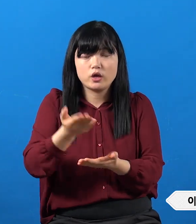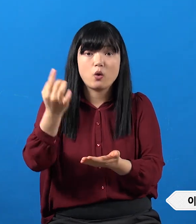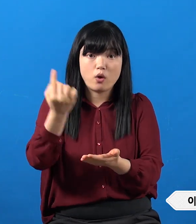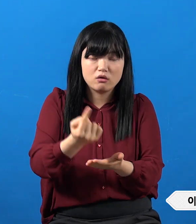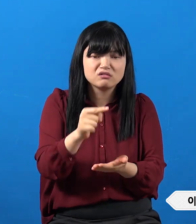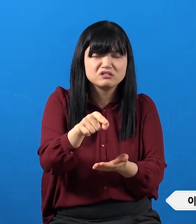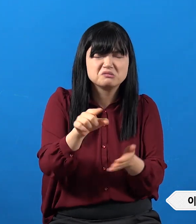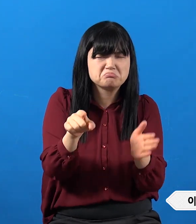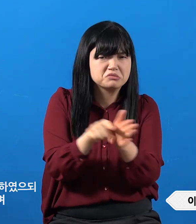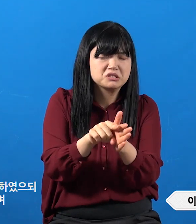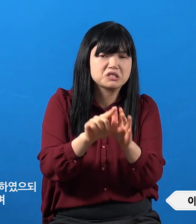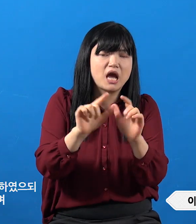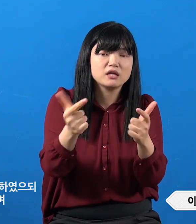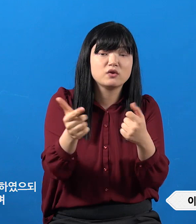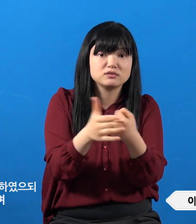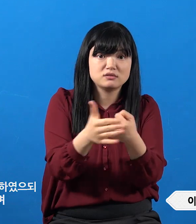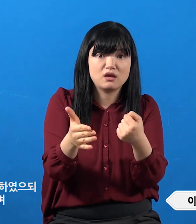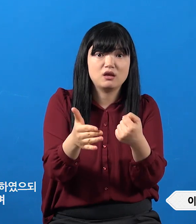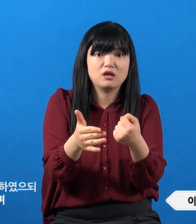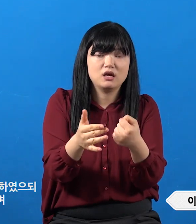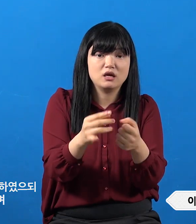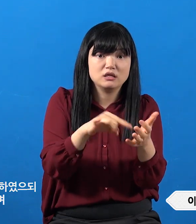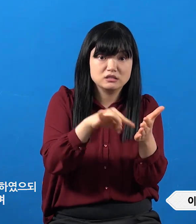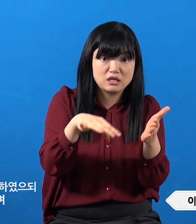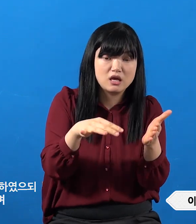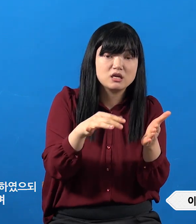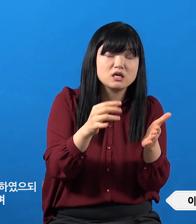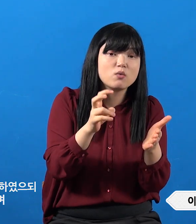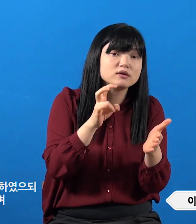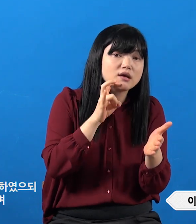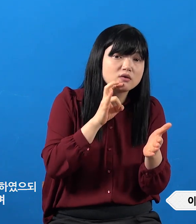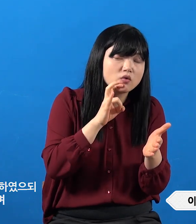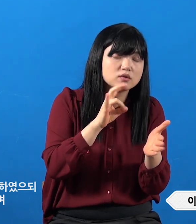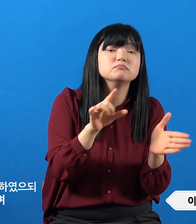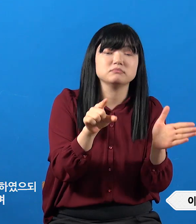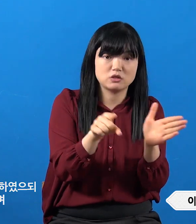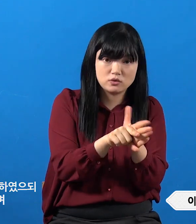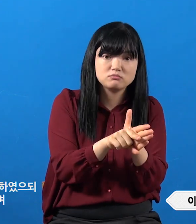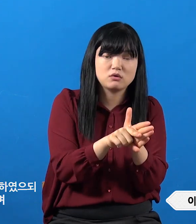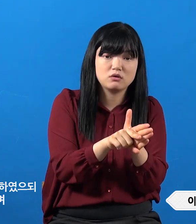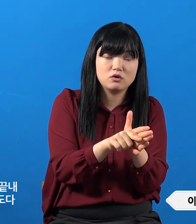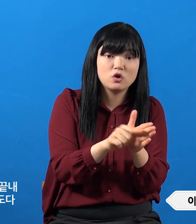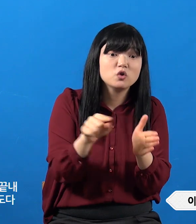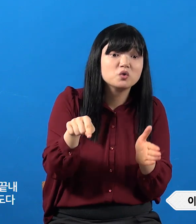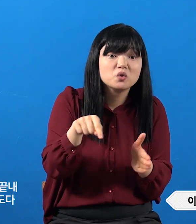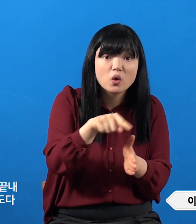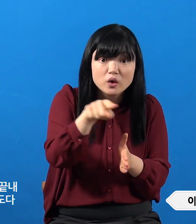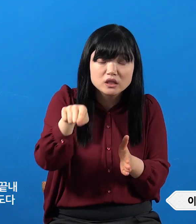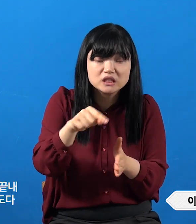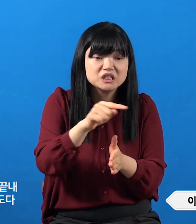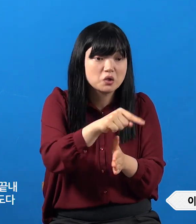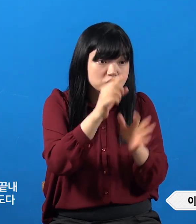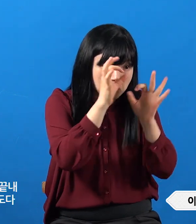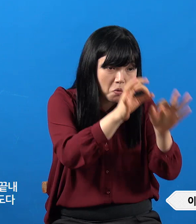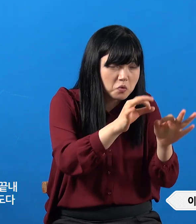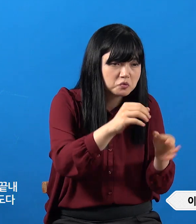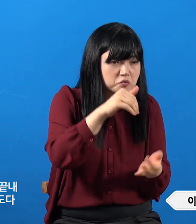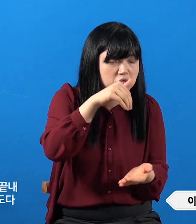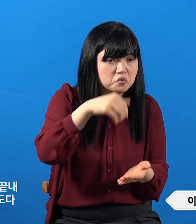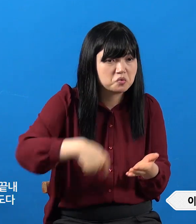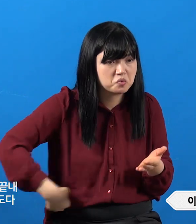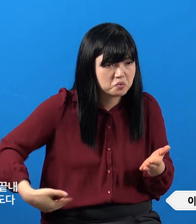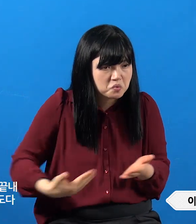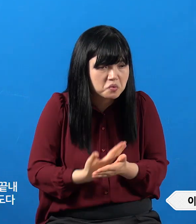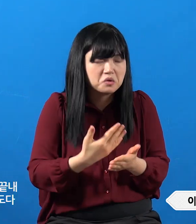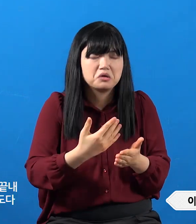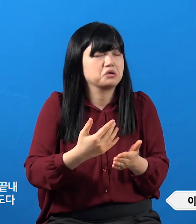너희는 그를 믿지 아니하였을 때 세리와 창녀는 믿었으며 너희는 이것을 보고도 끝내